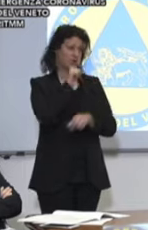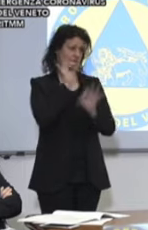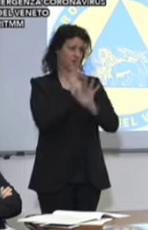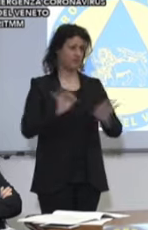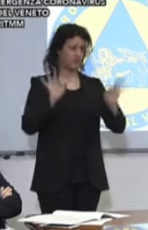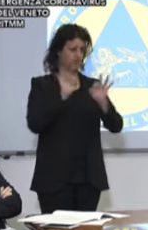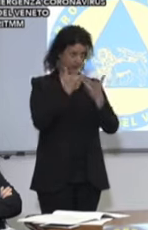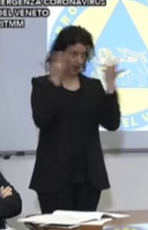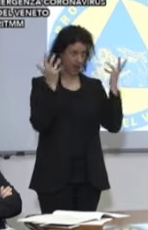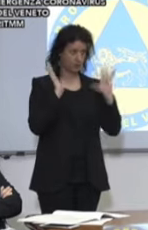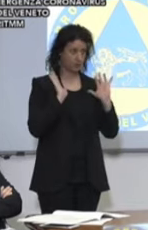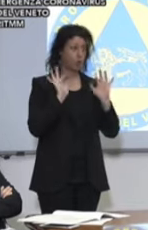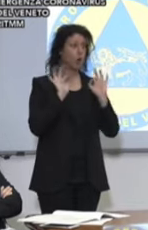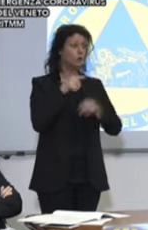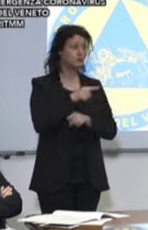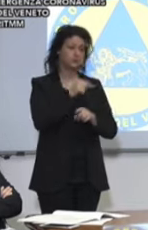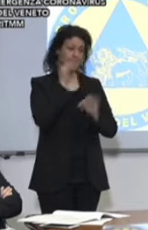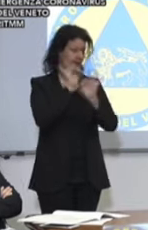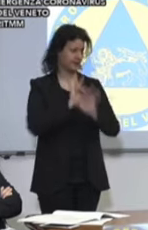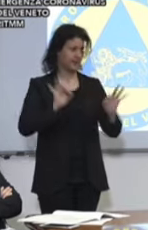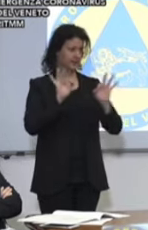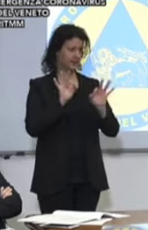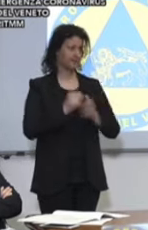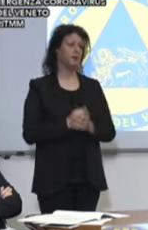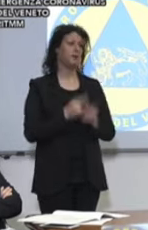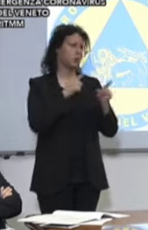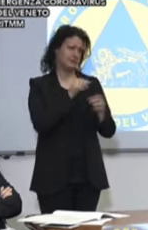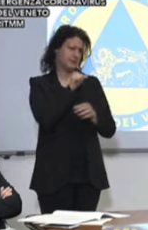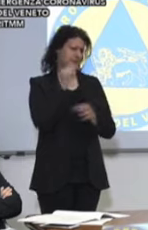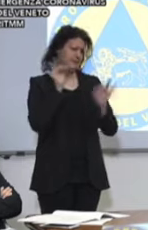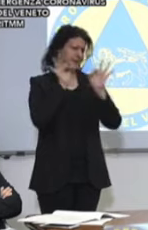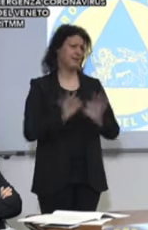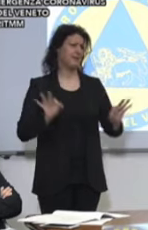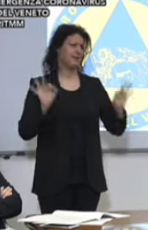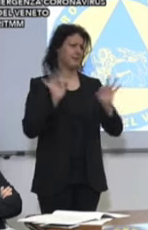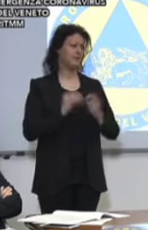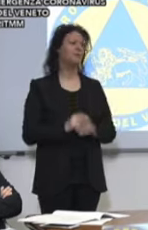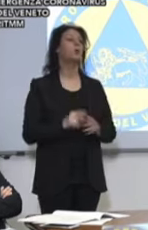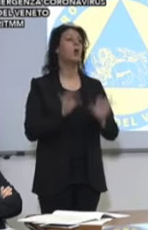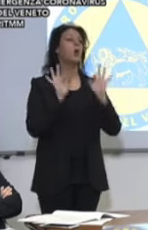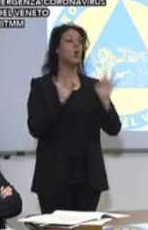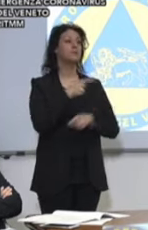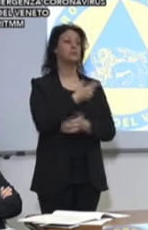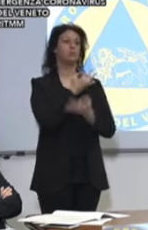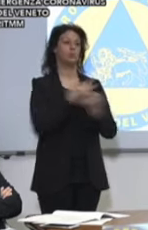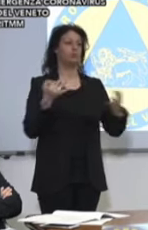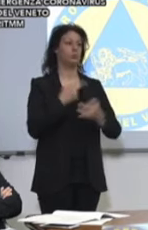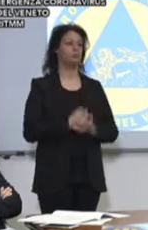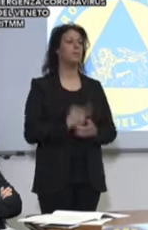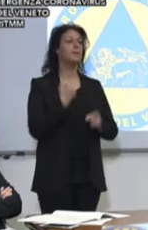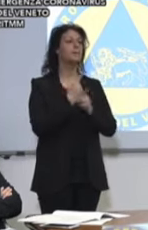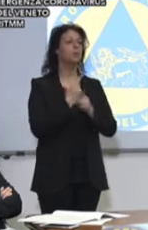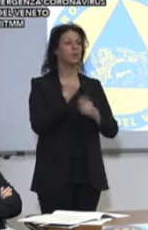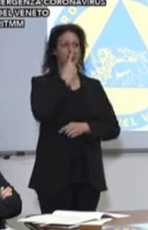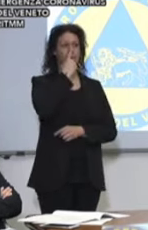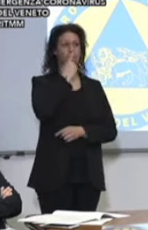Chiaro? Così non serve a niente, così meno ancora, serve solo così, deve essere coperta naso